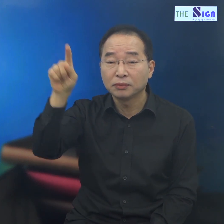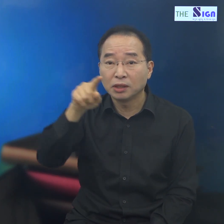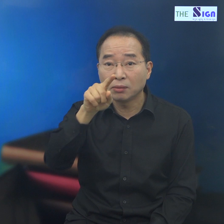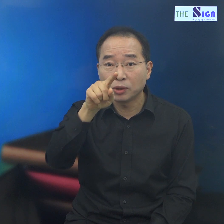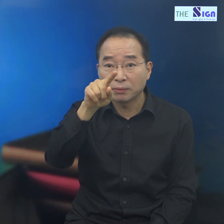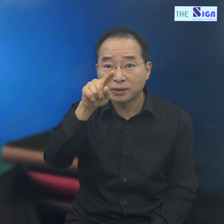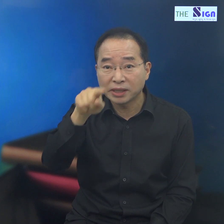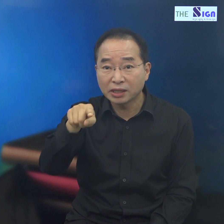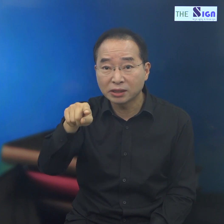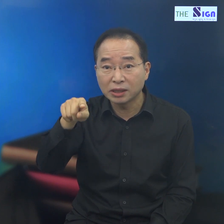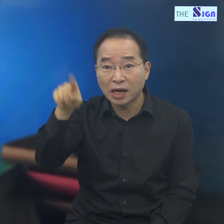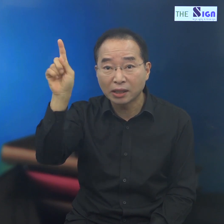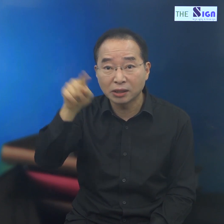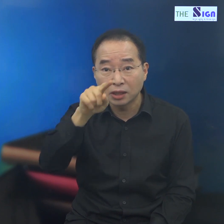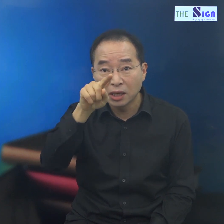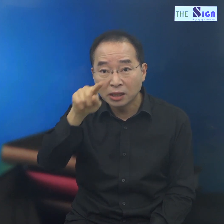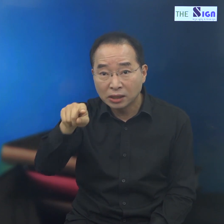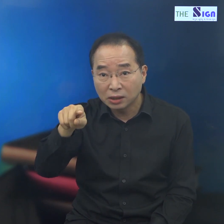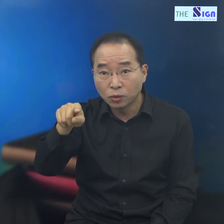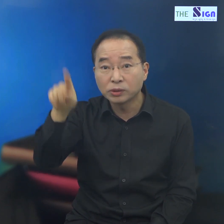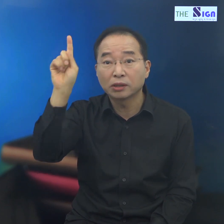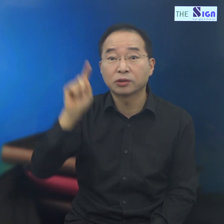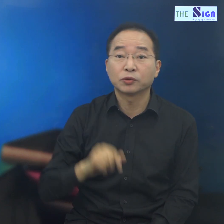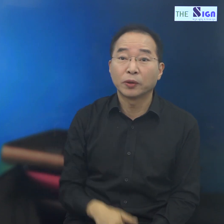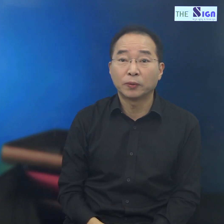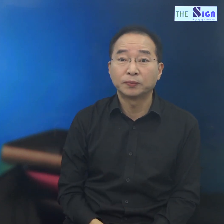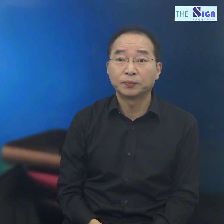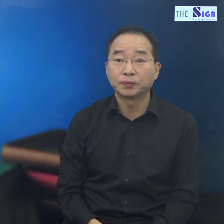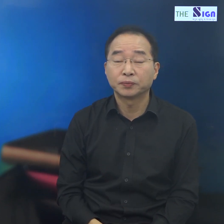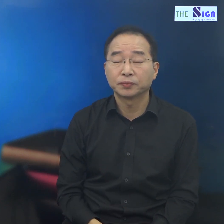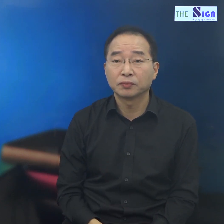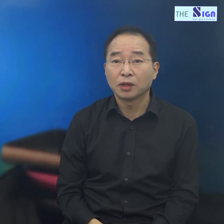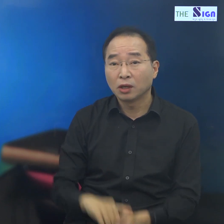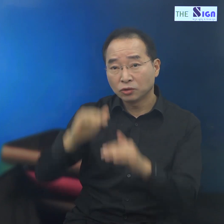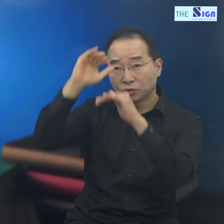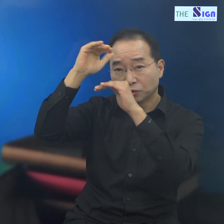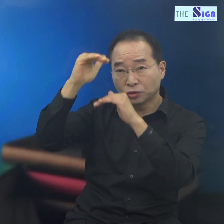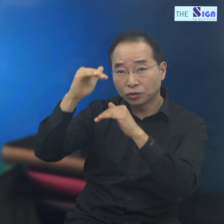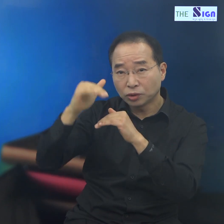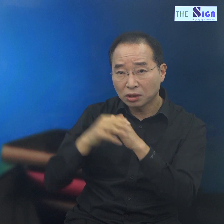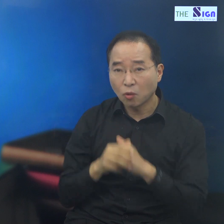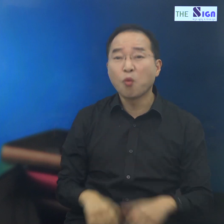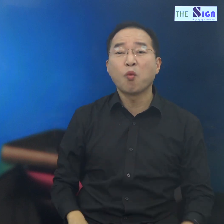이게 뭐냐면 체크하는 이 동작을 써줘요. 쭉 이렇게